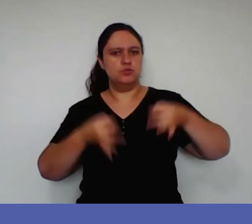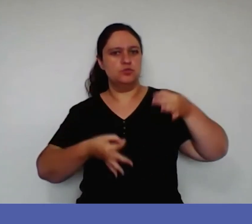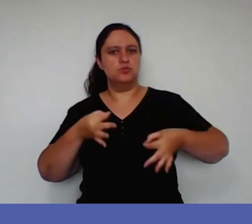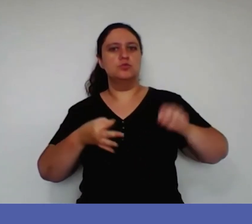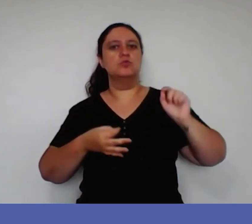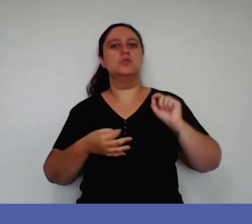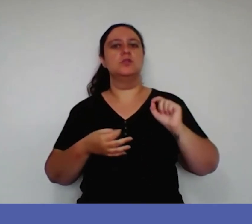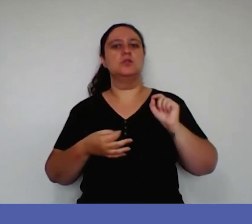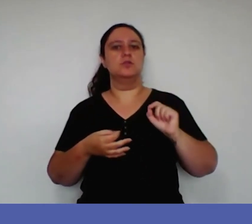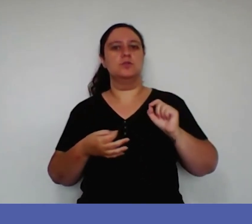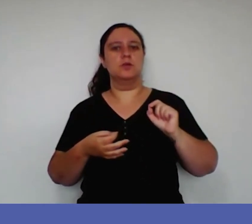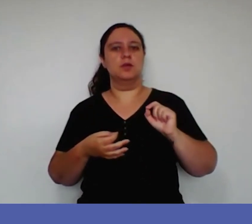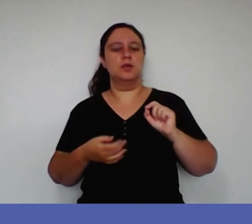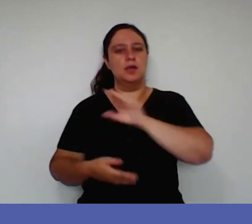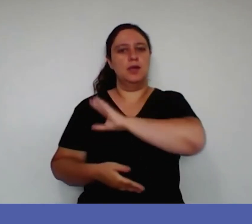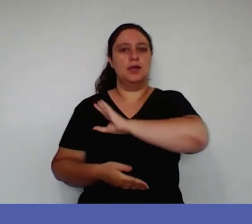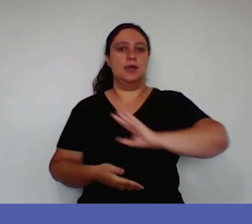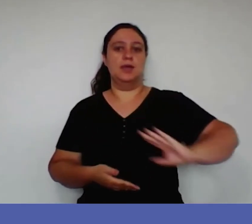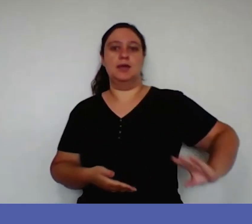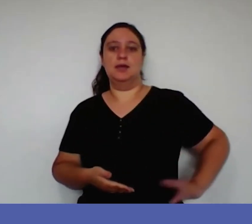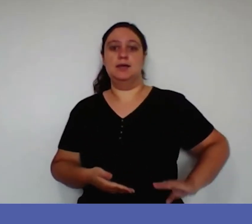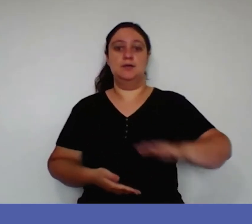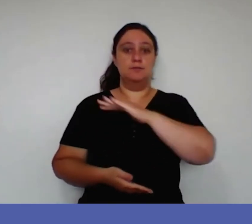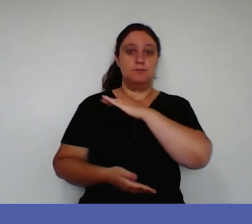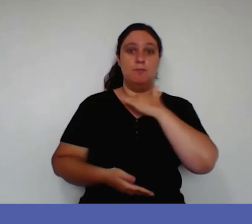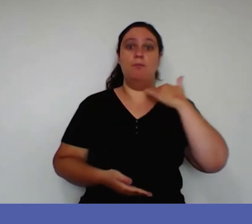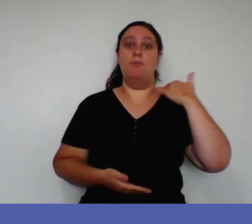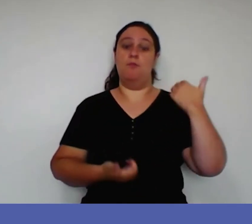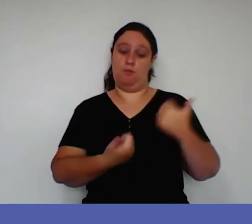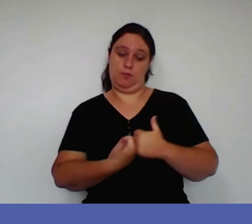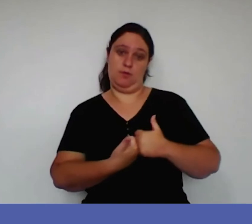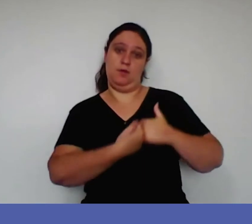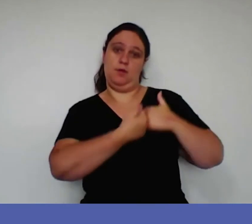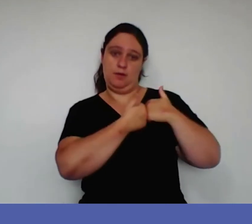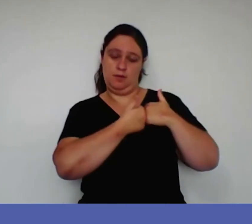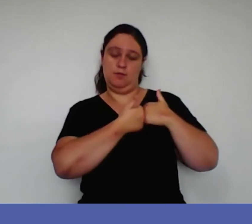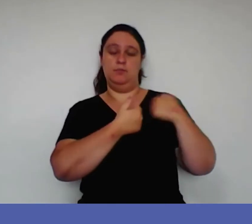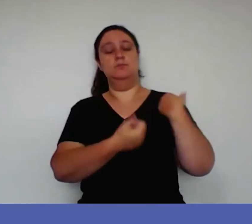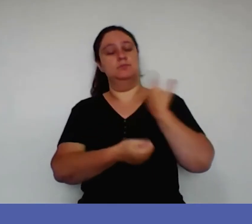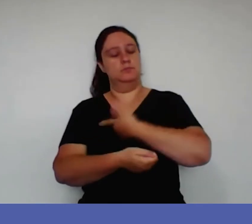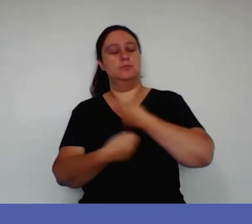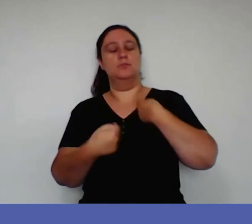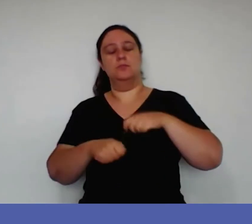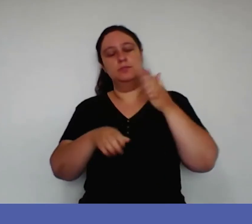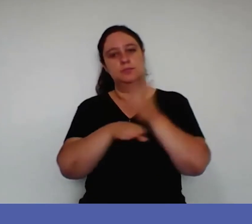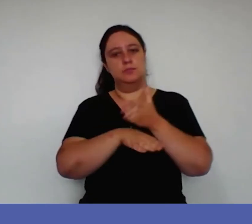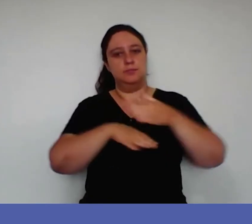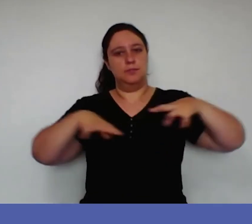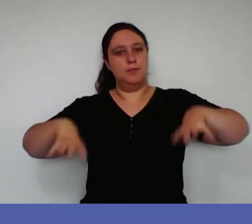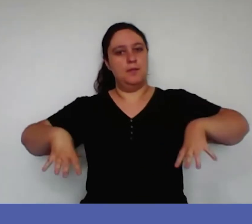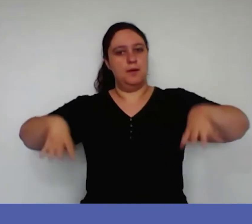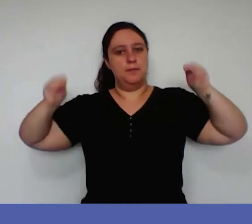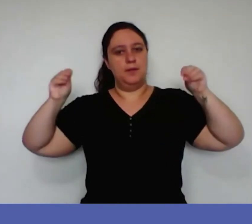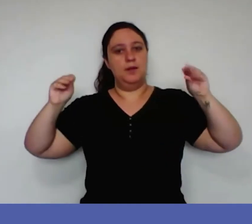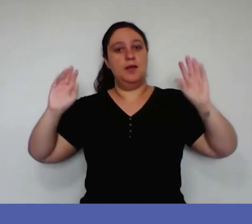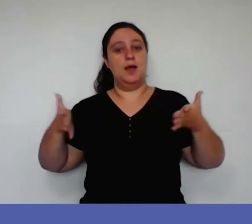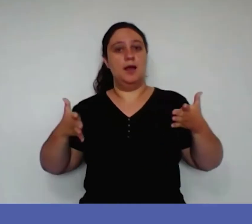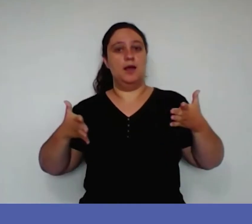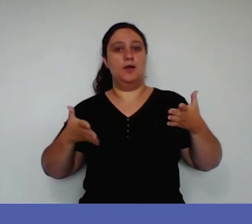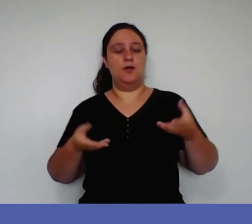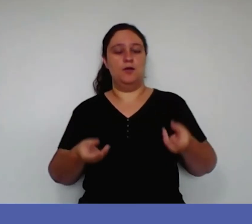nós para nos qualificar a estarmos na igreja, no palácio, agora Ele está nos, o